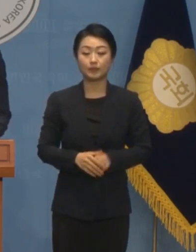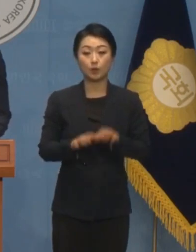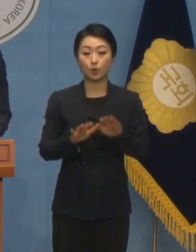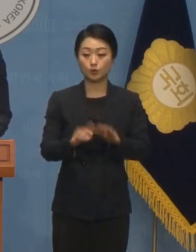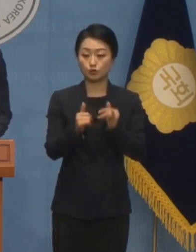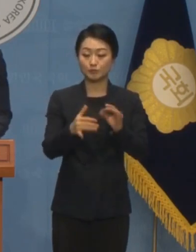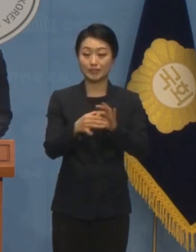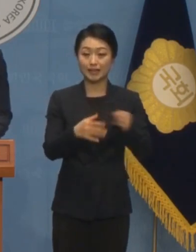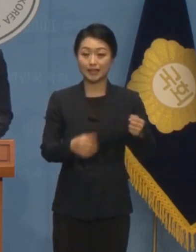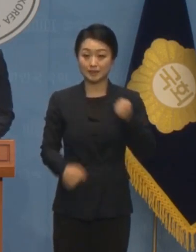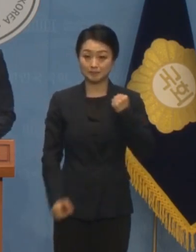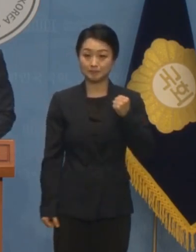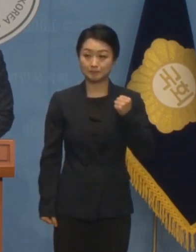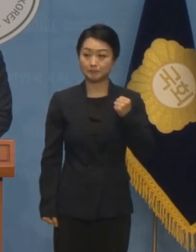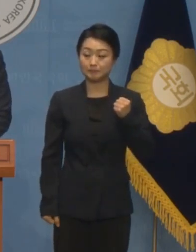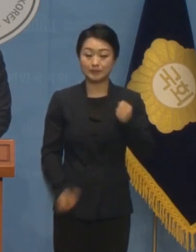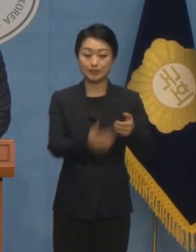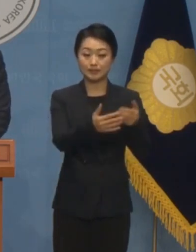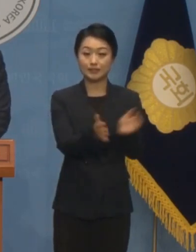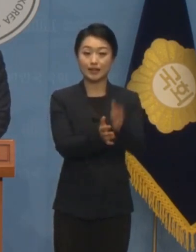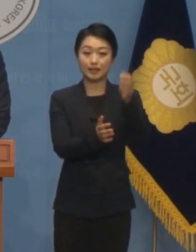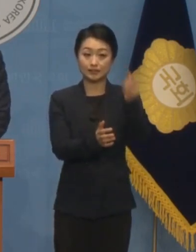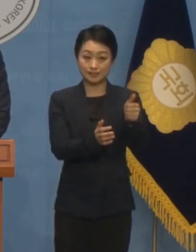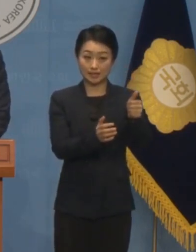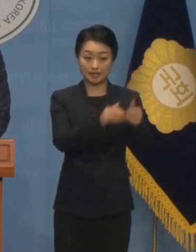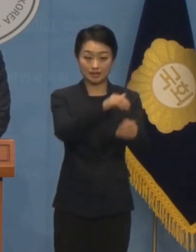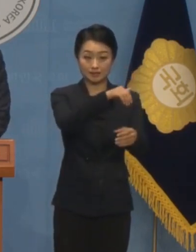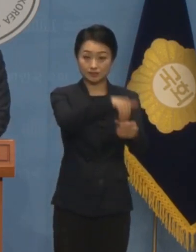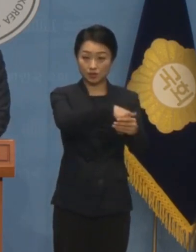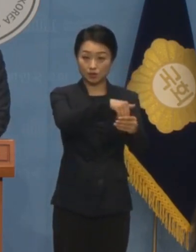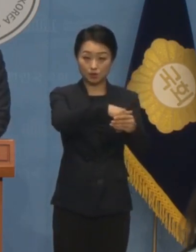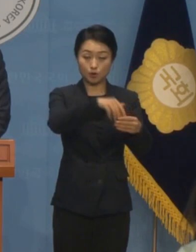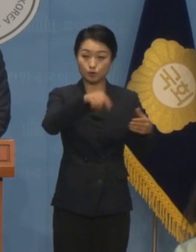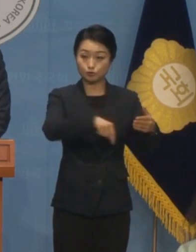오늘 국민의힘 전당대회에서